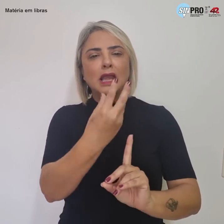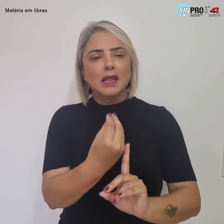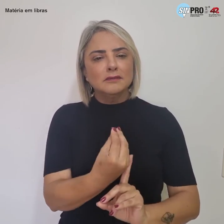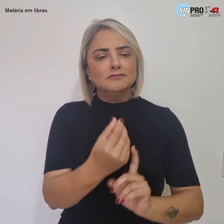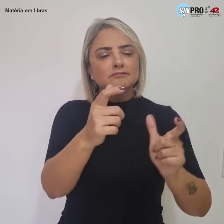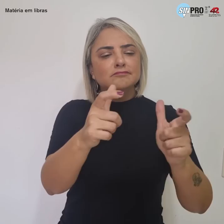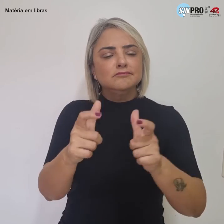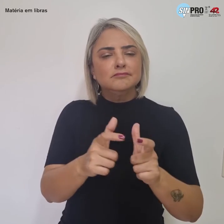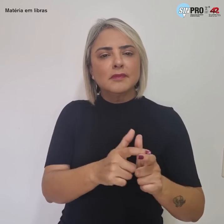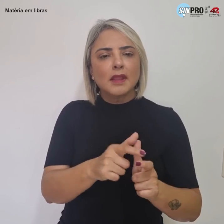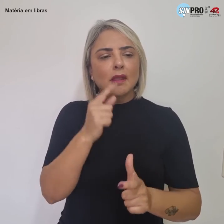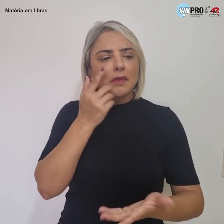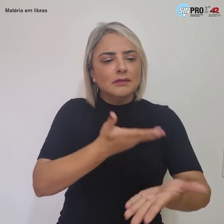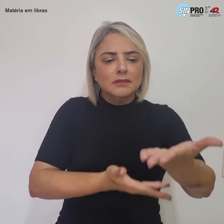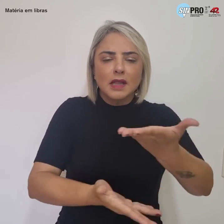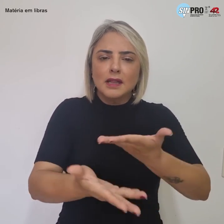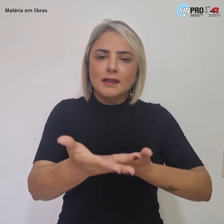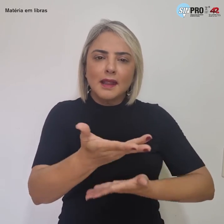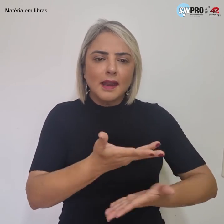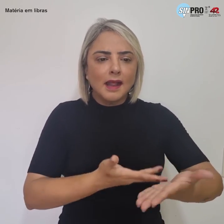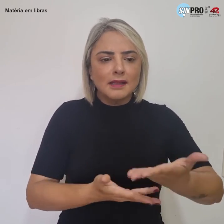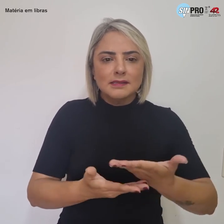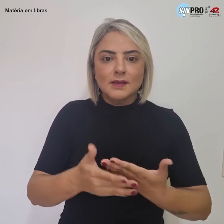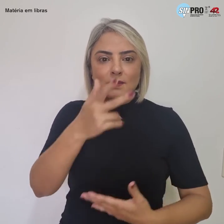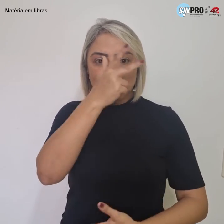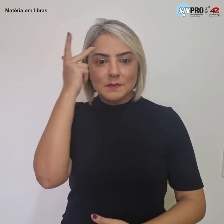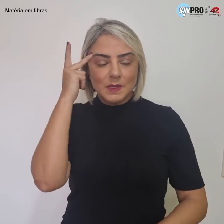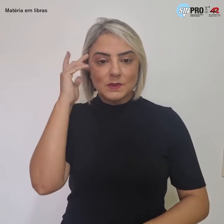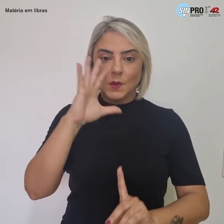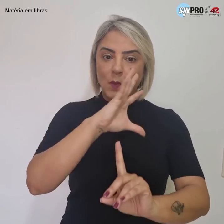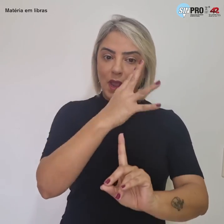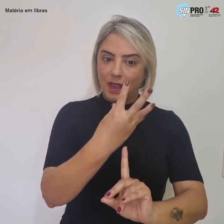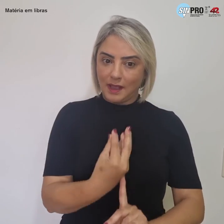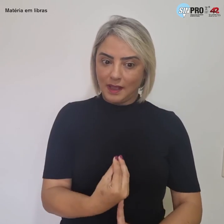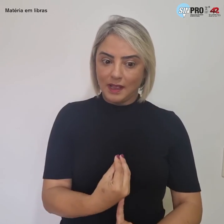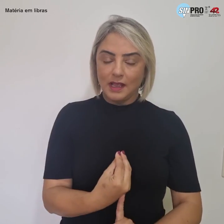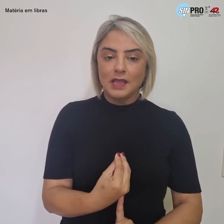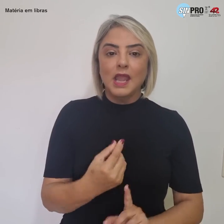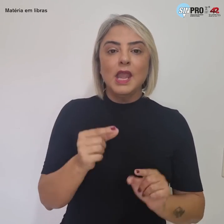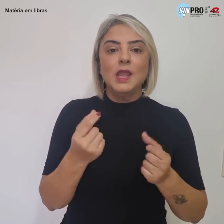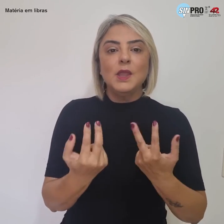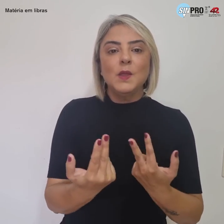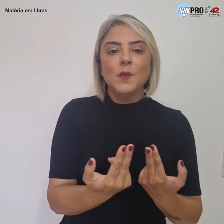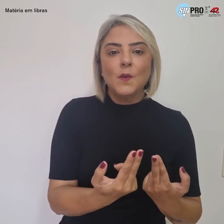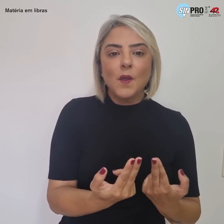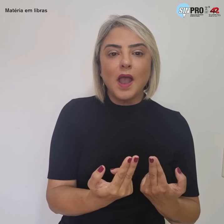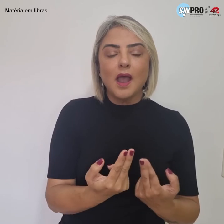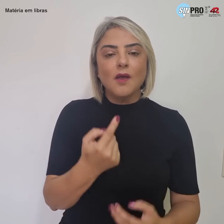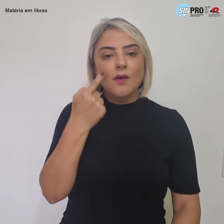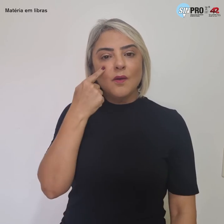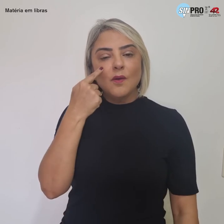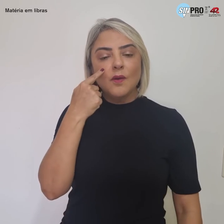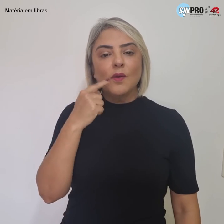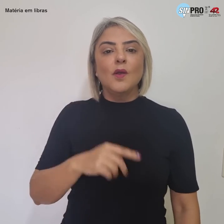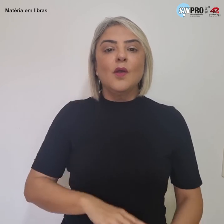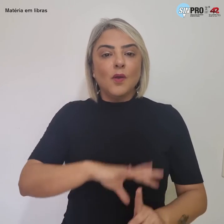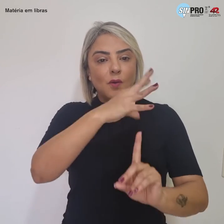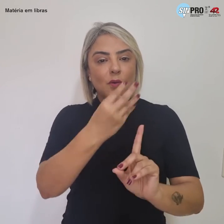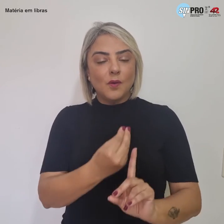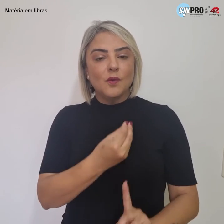para a interação do público com a arte, tal qual vislumbrado pelo artista plástico carioca.